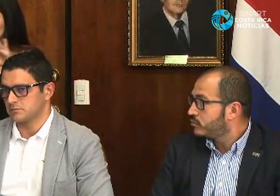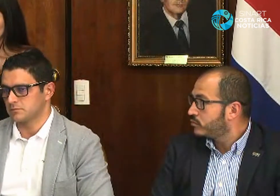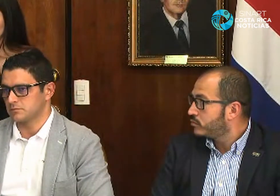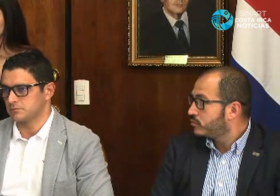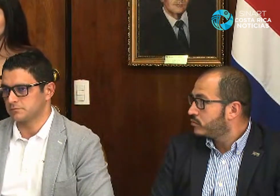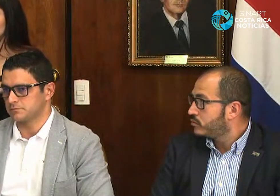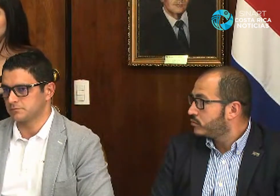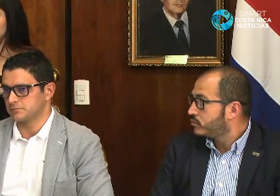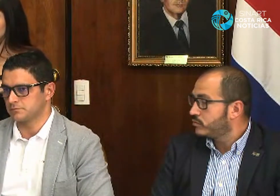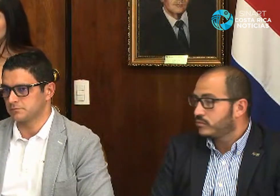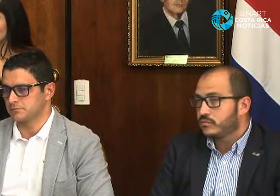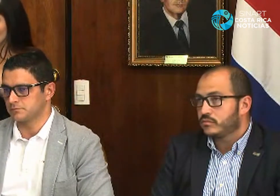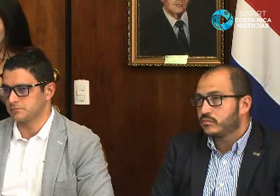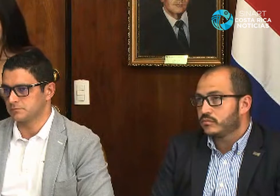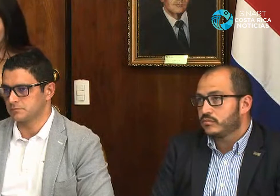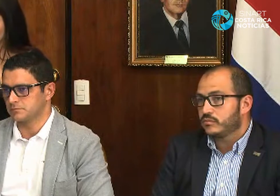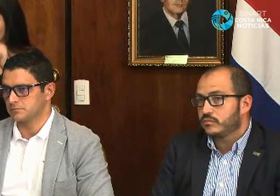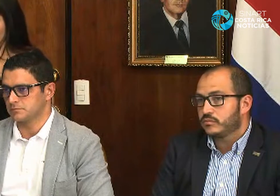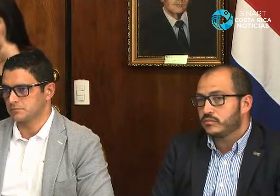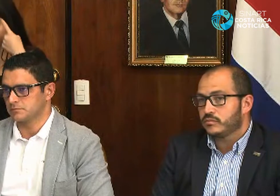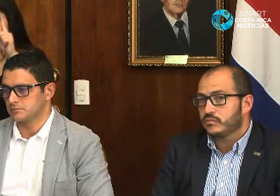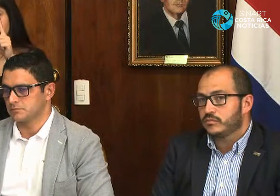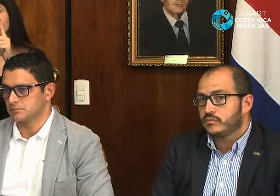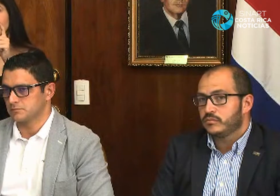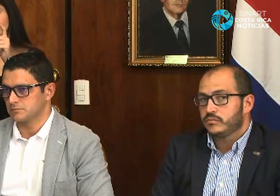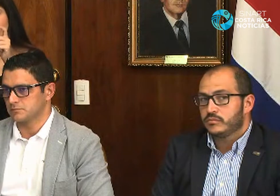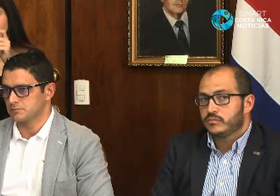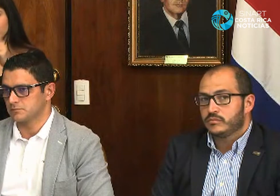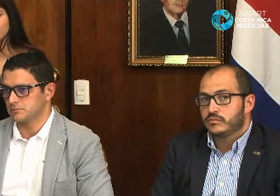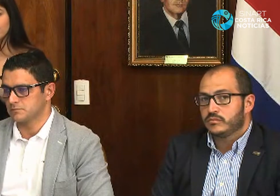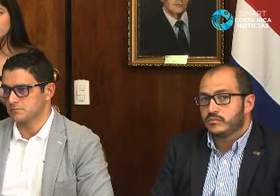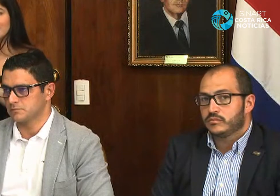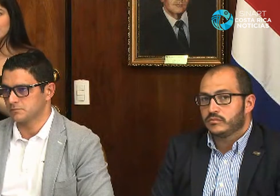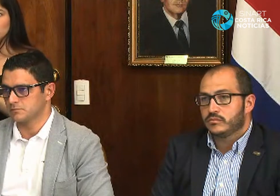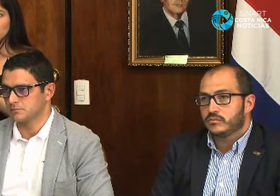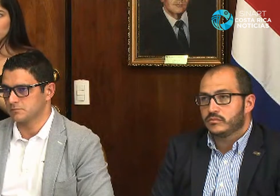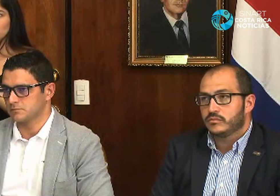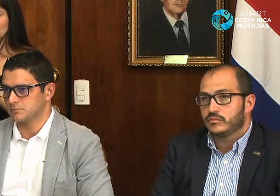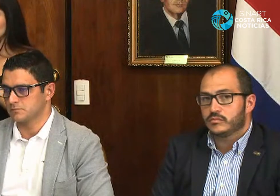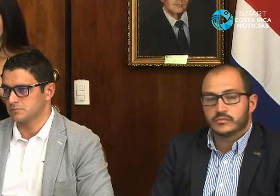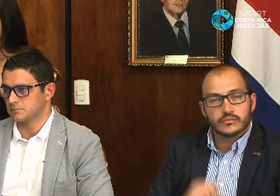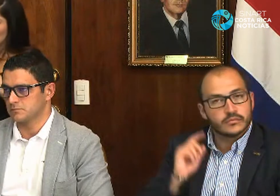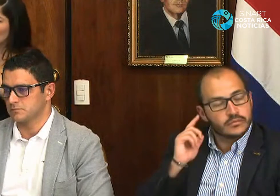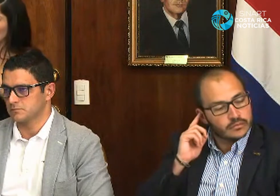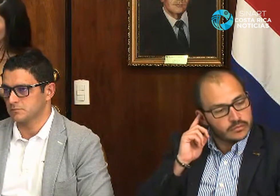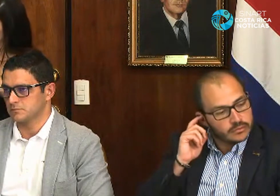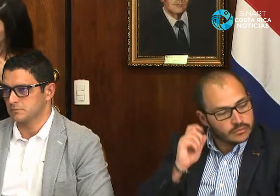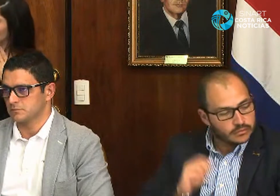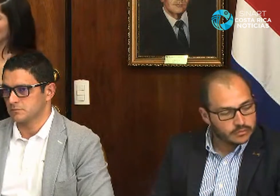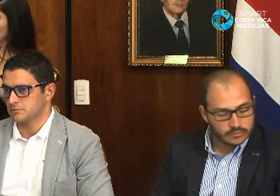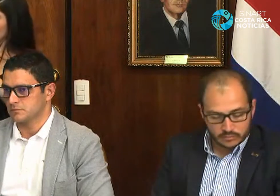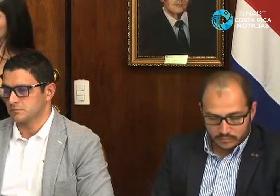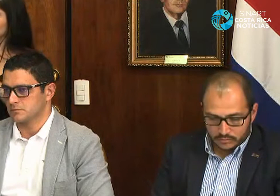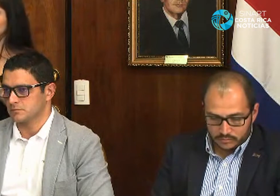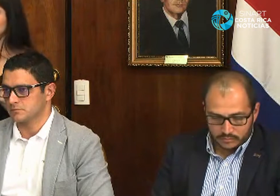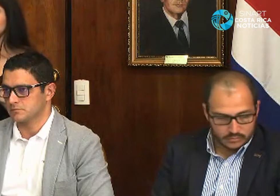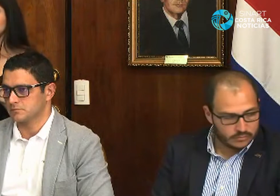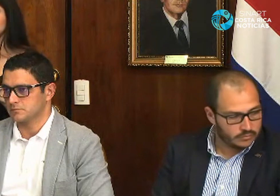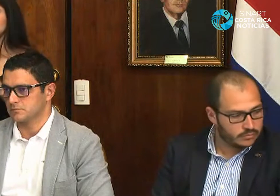solo unidos vamos a salir adelante en esta situación. Es la única forma, unidos, todos. Con